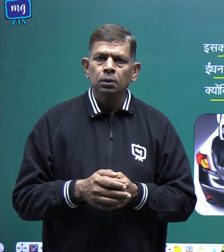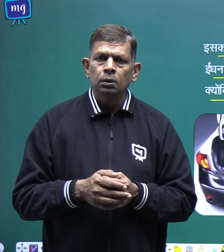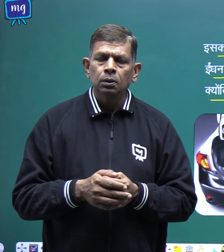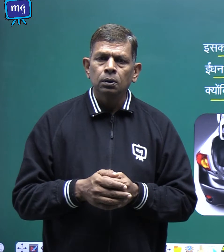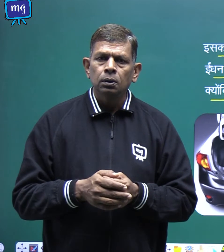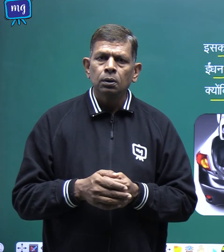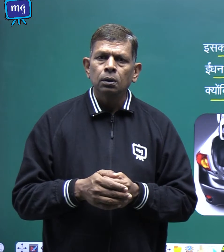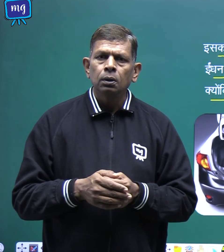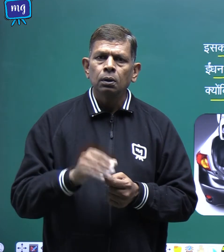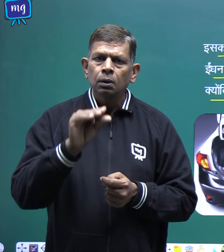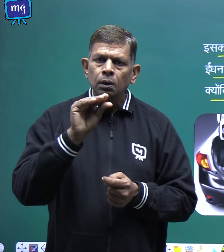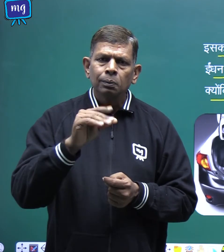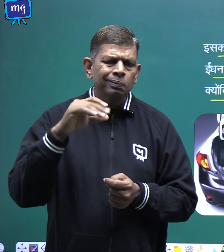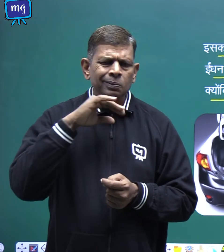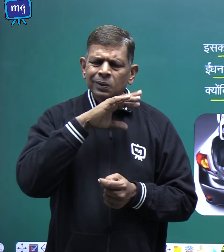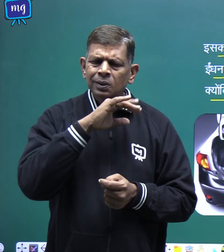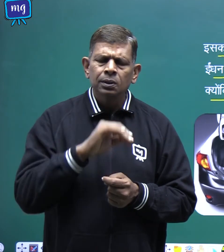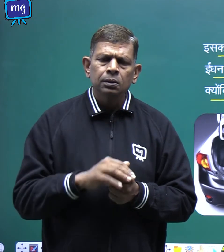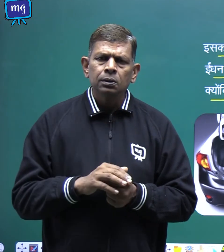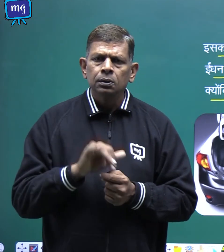कम प्रदूषणकारी है।